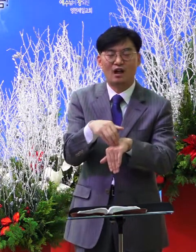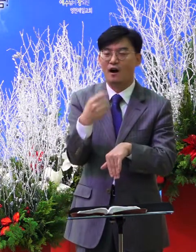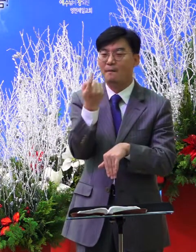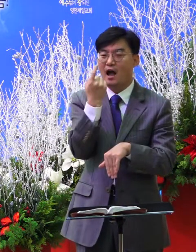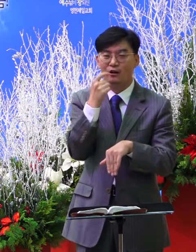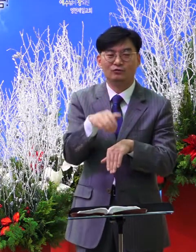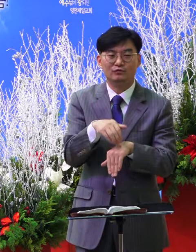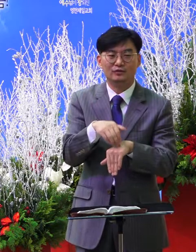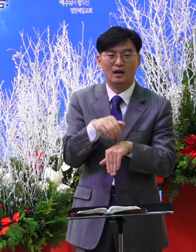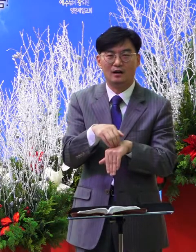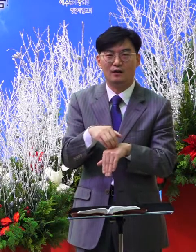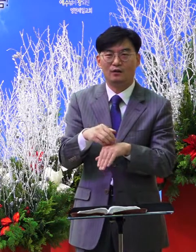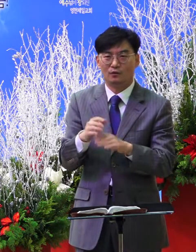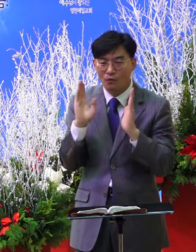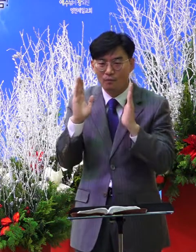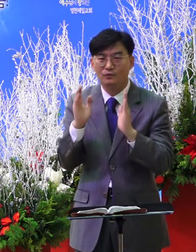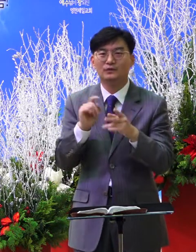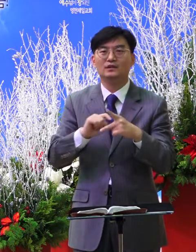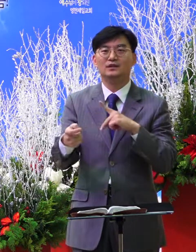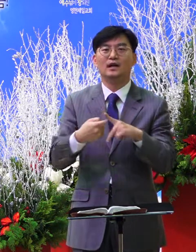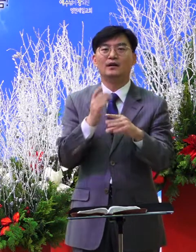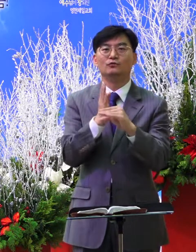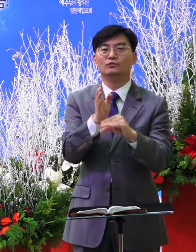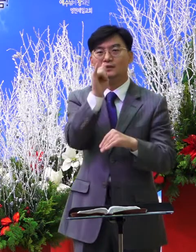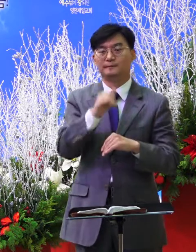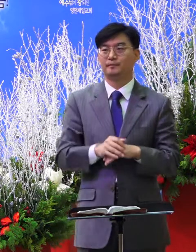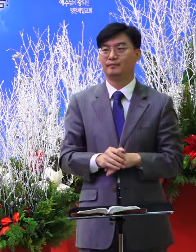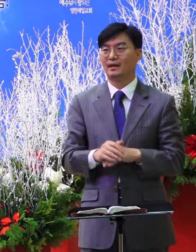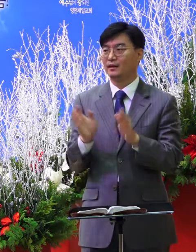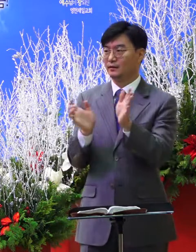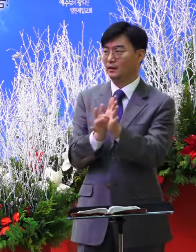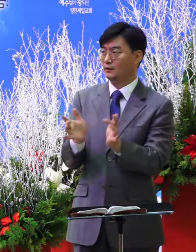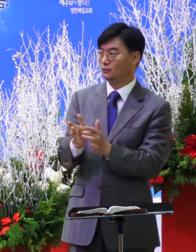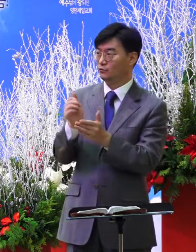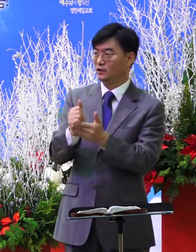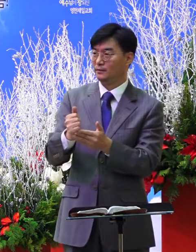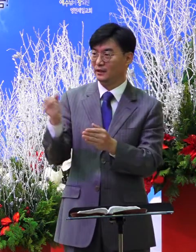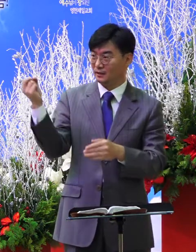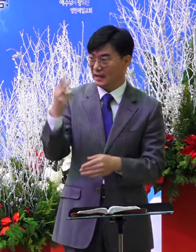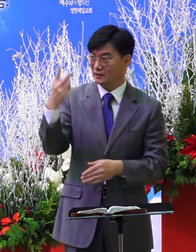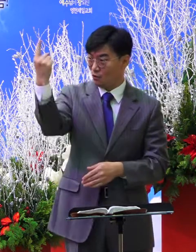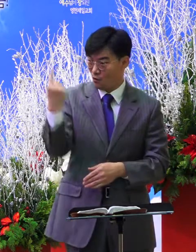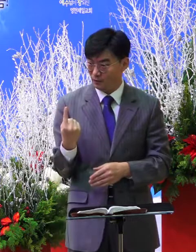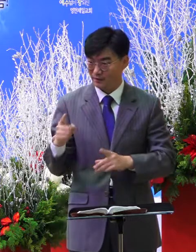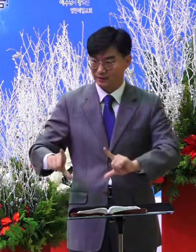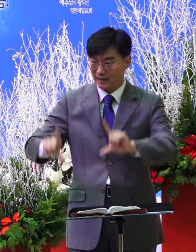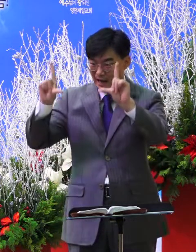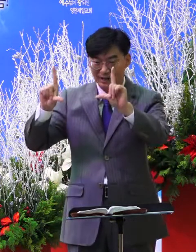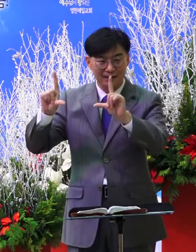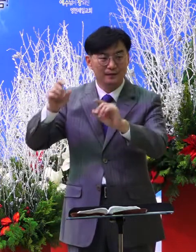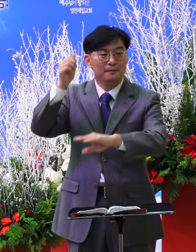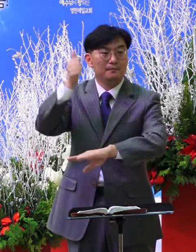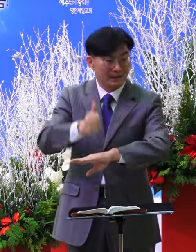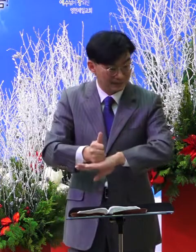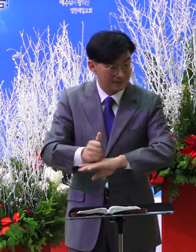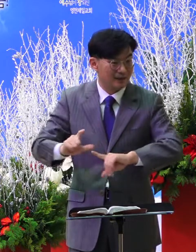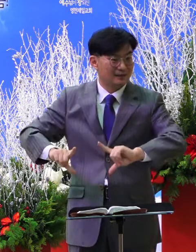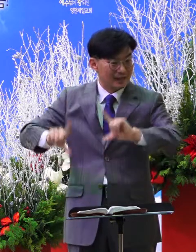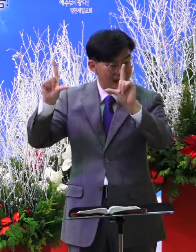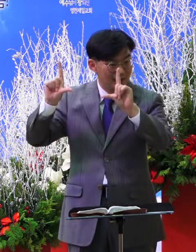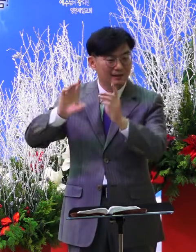예수님께서 다시 오시는 그 마지막 때죠. 마지막 때를 생각하며 산다는 것. 그리고 그때에, 그 마지막 때에